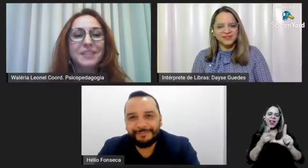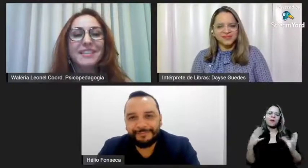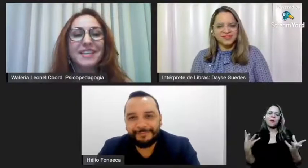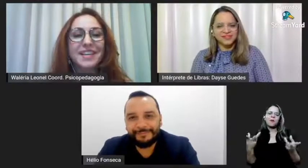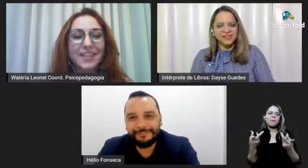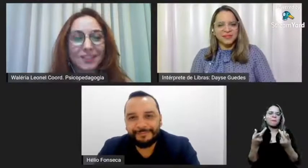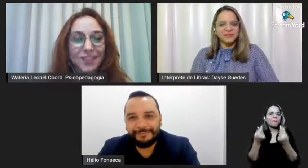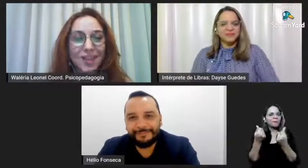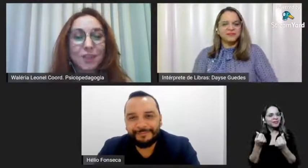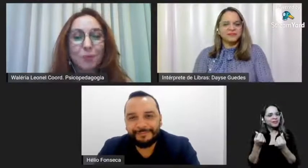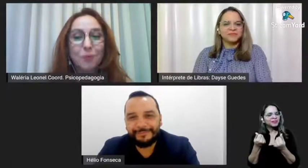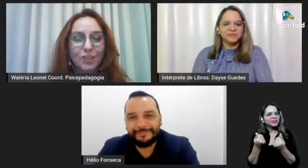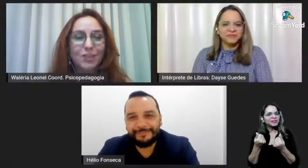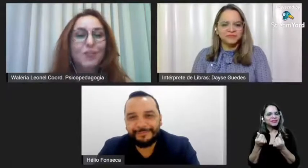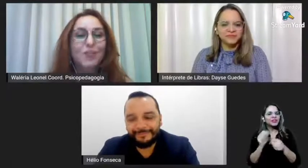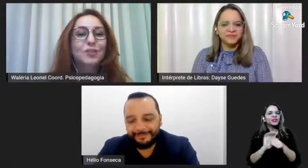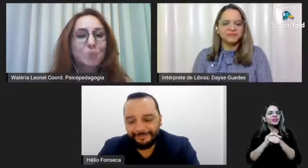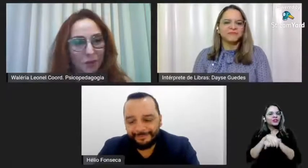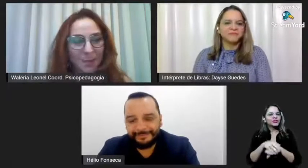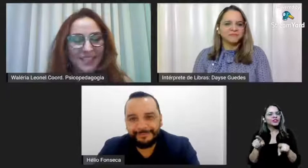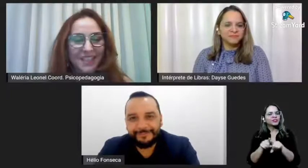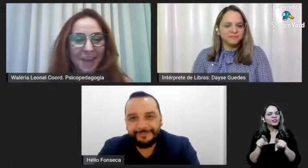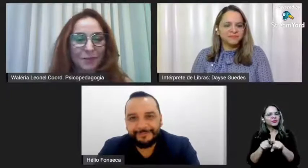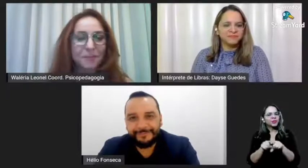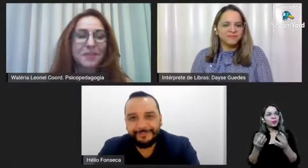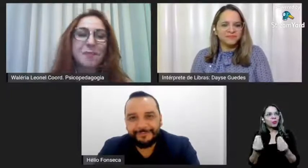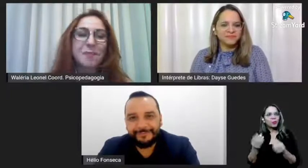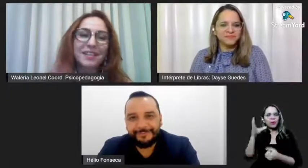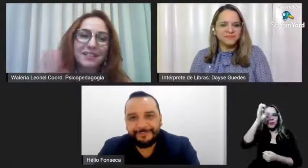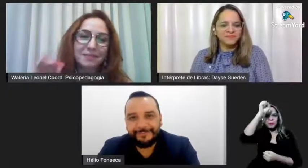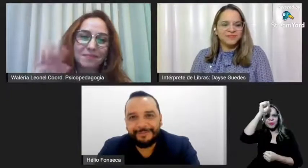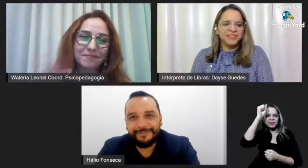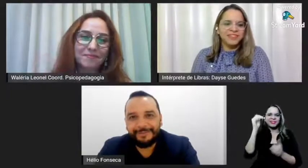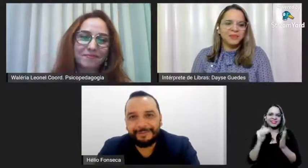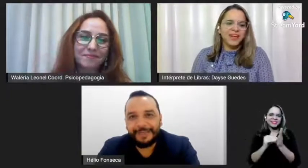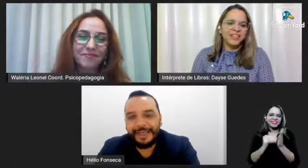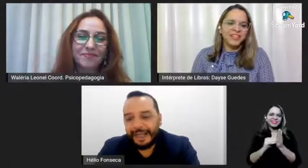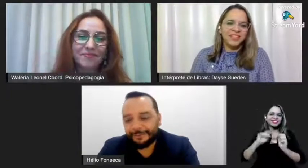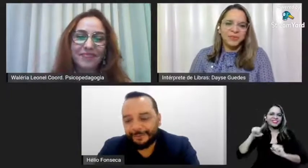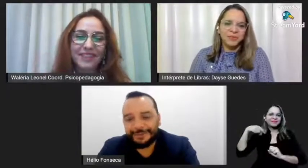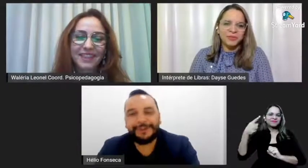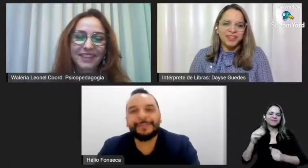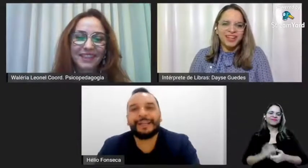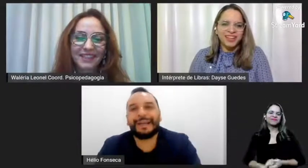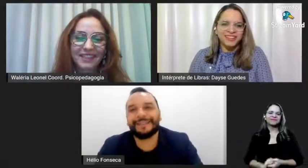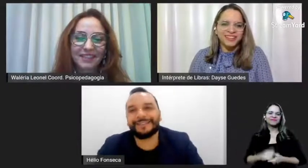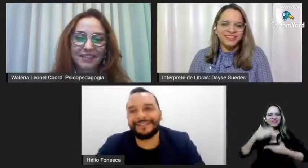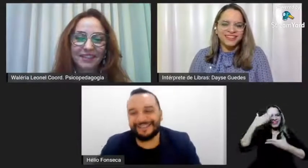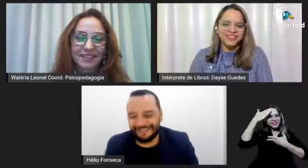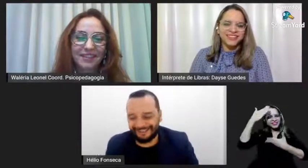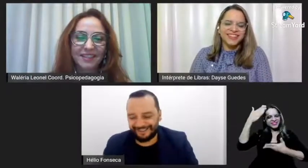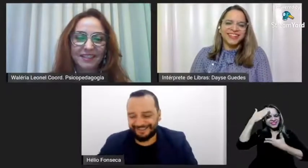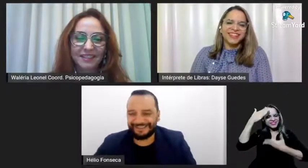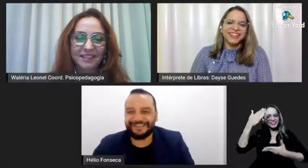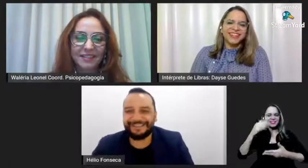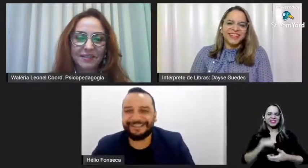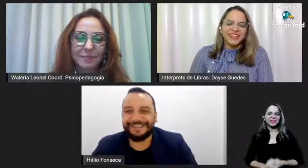uma excelente noite de muito aprendizado. Até mais. Até mais, obrigado, Valéria. professora. Obrigada.